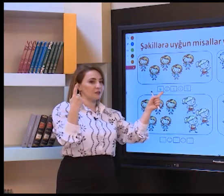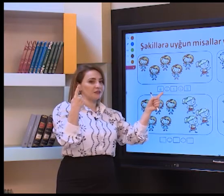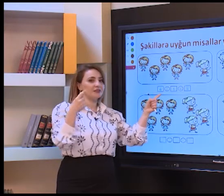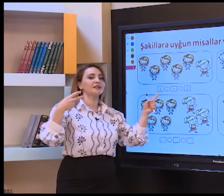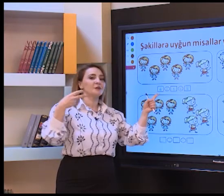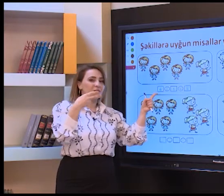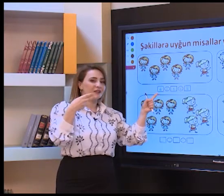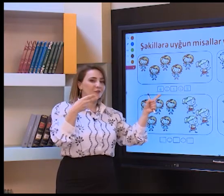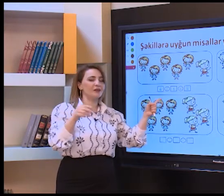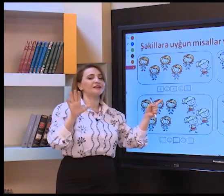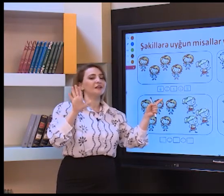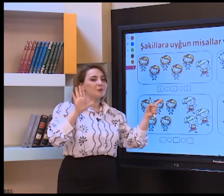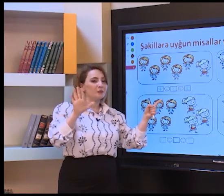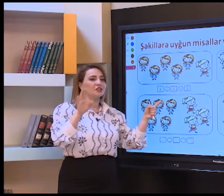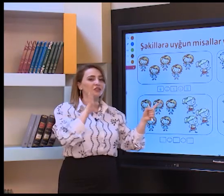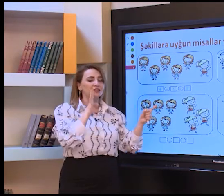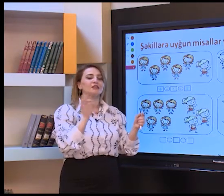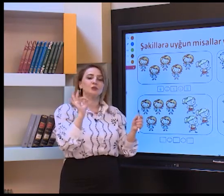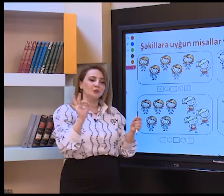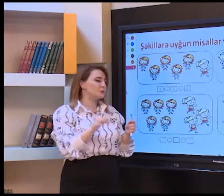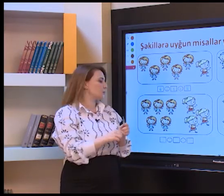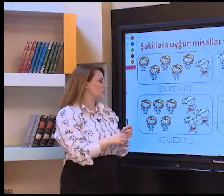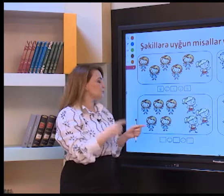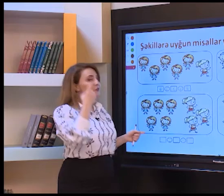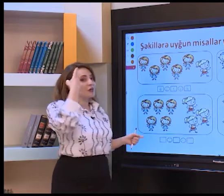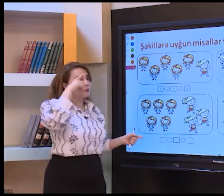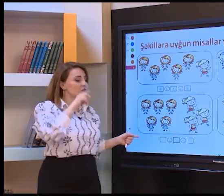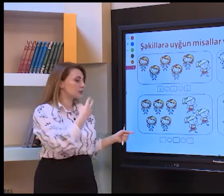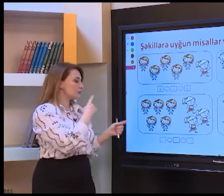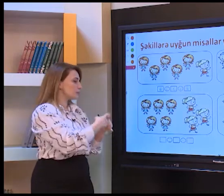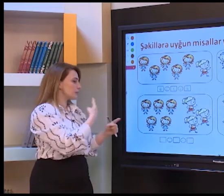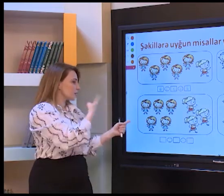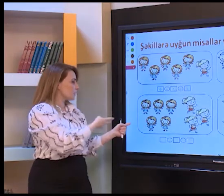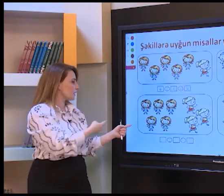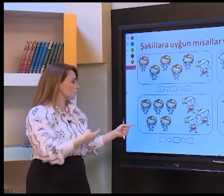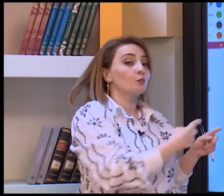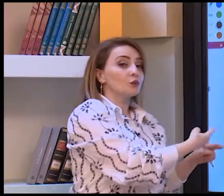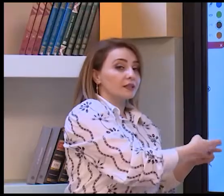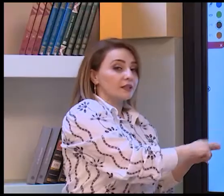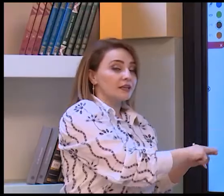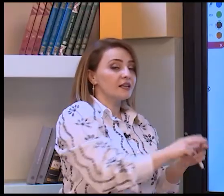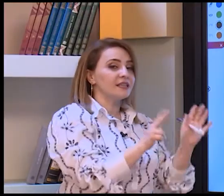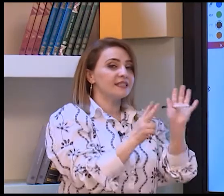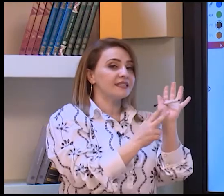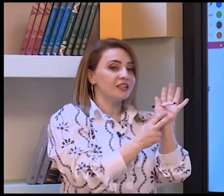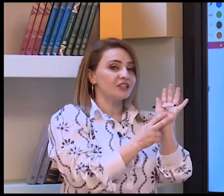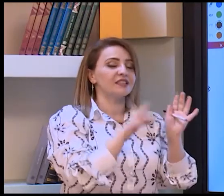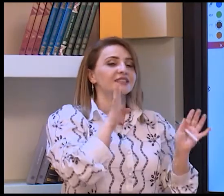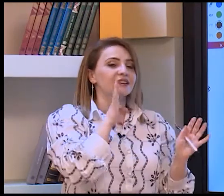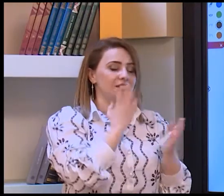1 bərabərdir 5 qız, düzdür. Başqa bir misala baxaq. Burada 8 qız